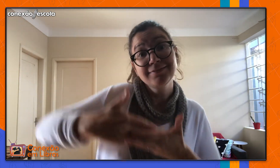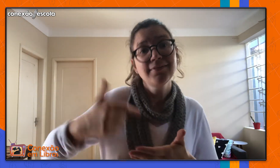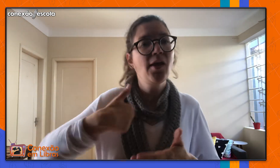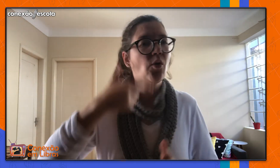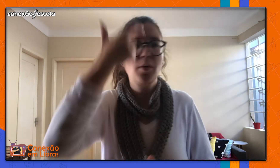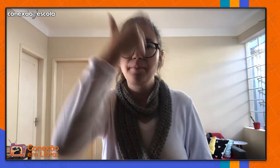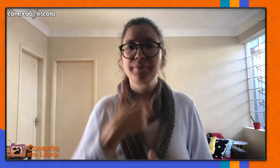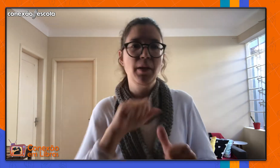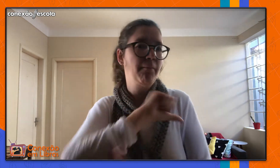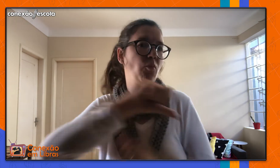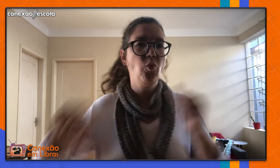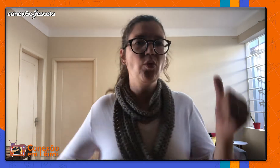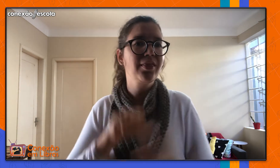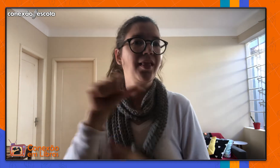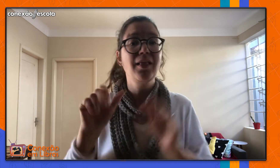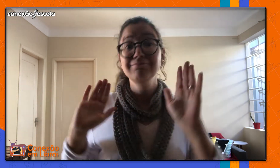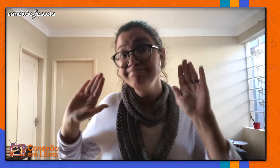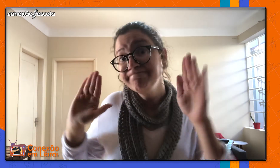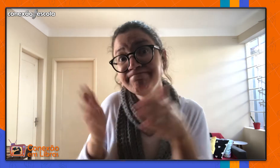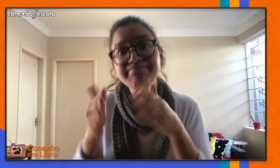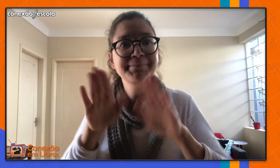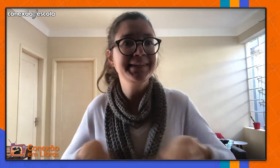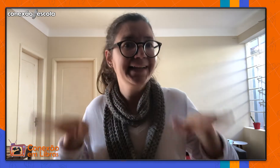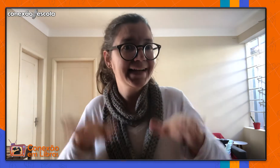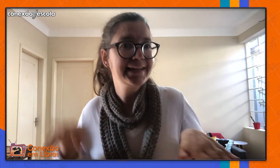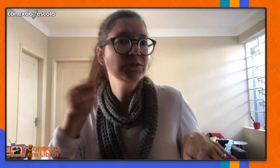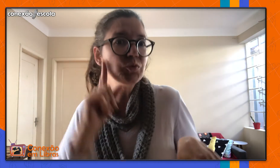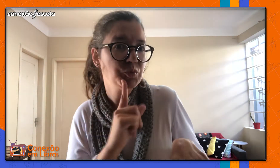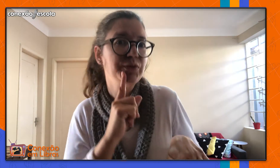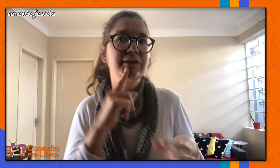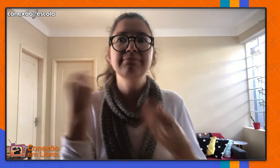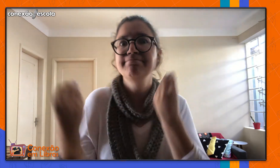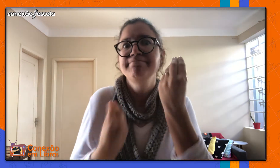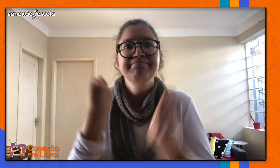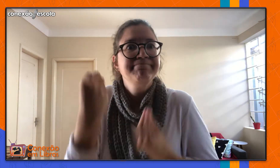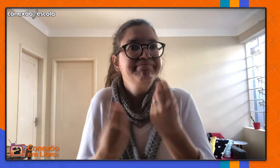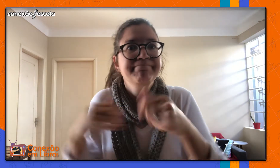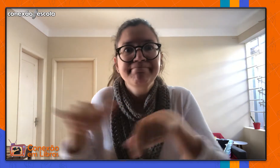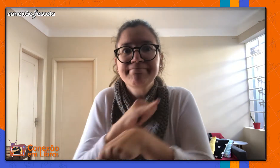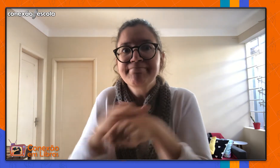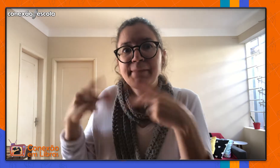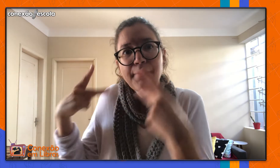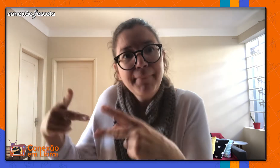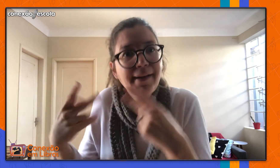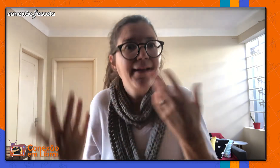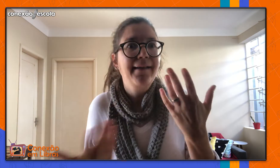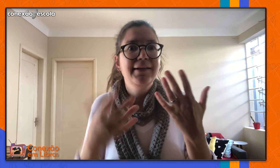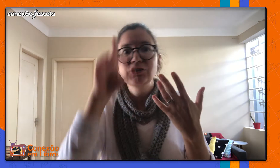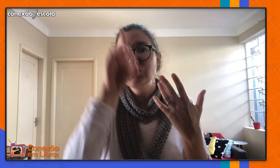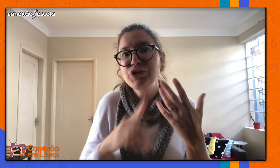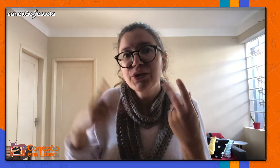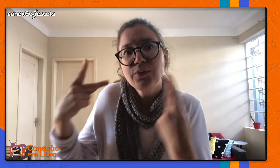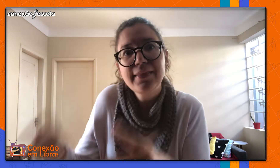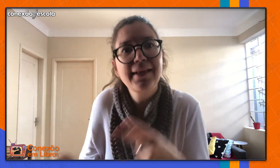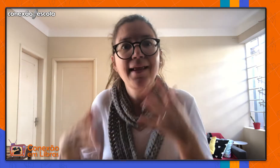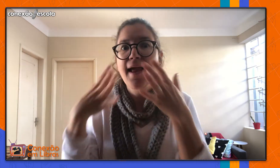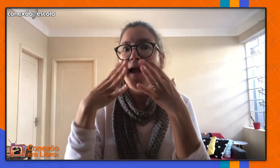surdas. E quando eu tive a minha primeira filha surda, isso mudou completamente, porque o meu foco foi direto para ela, os